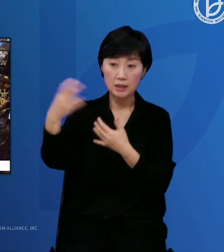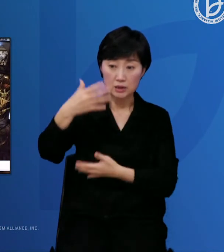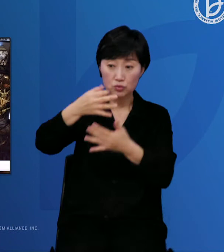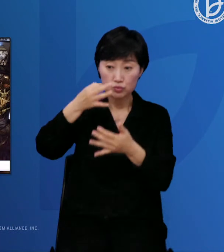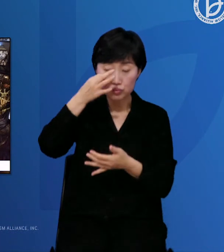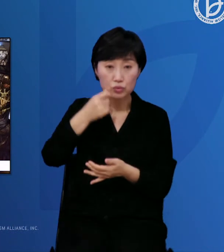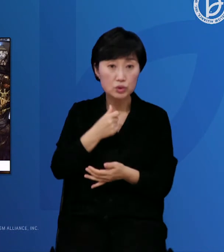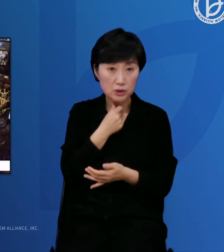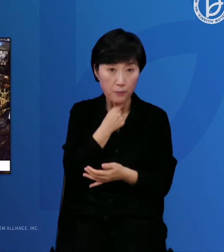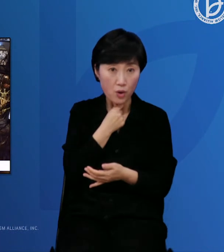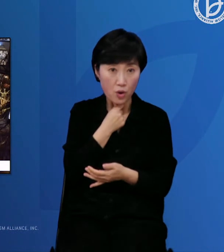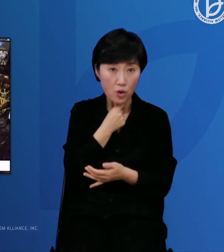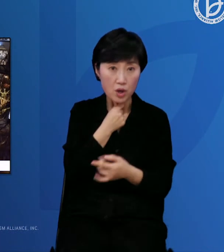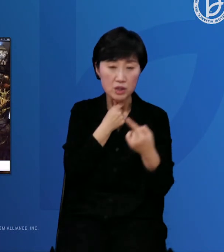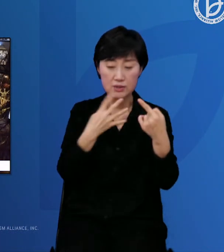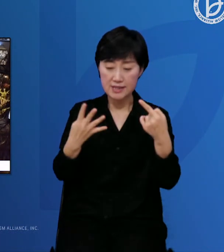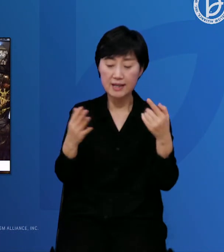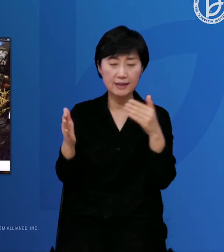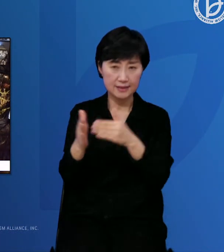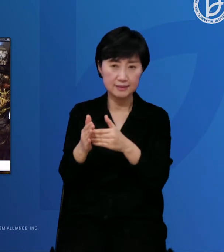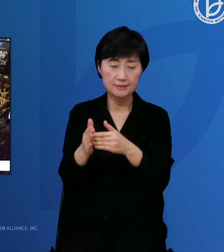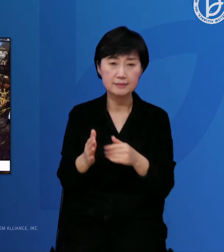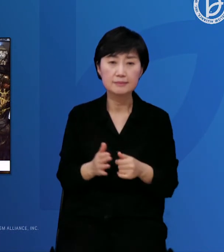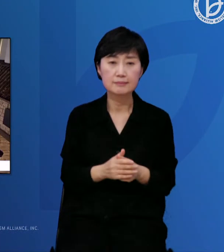5시 30분까지 진행됩니다.